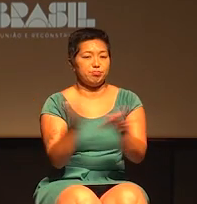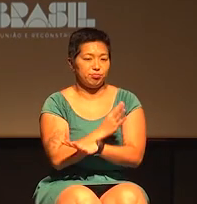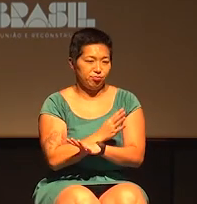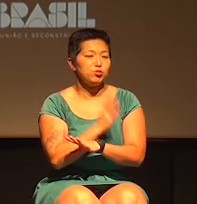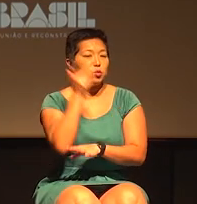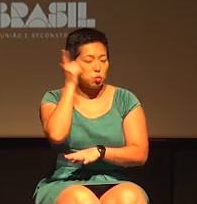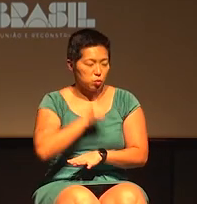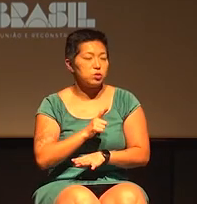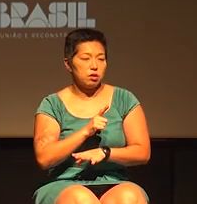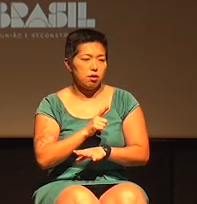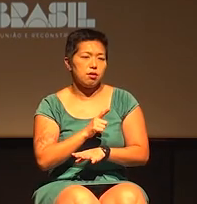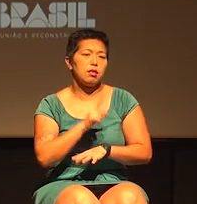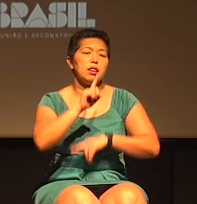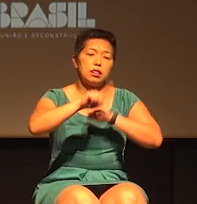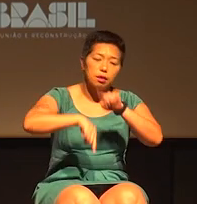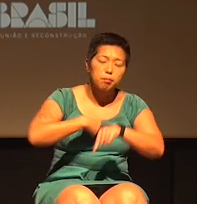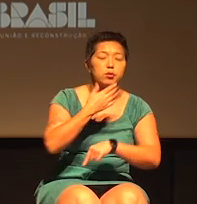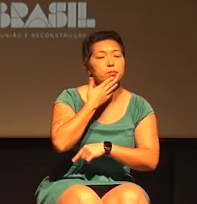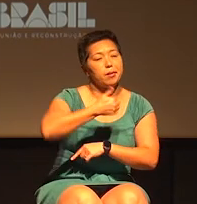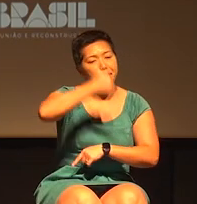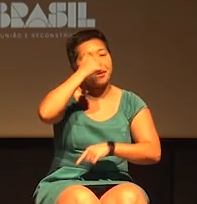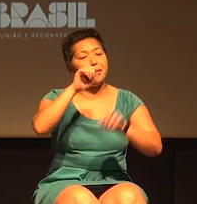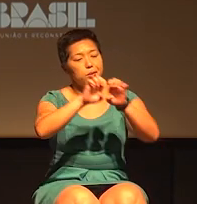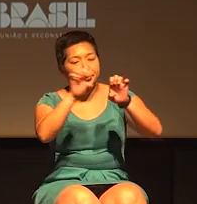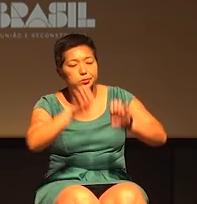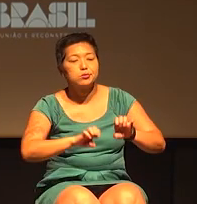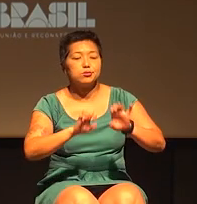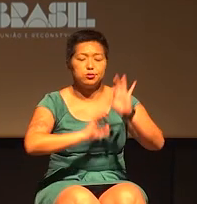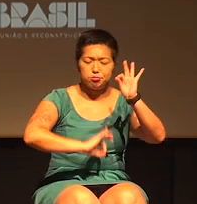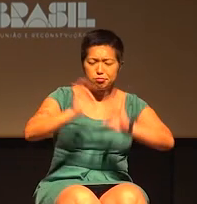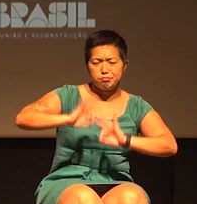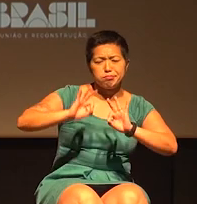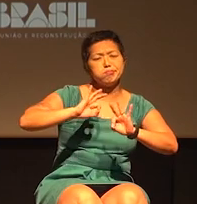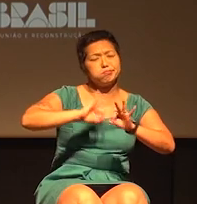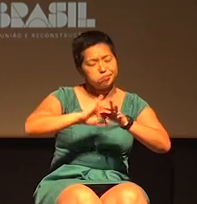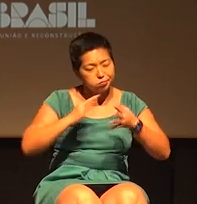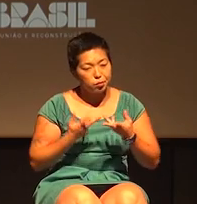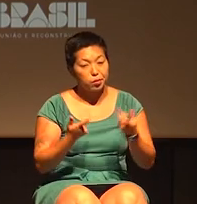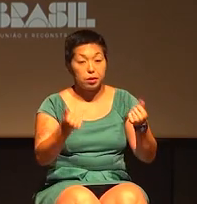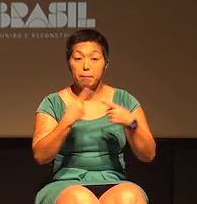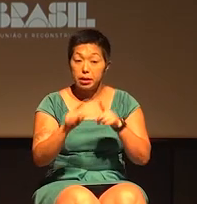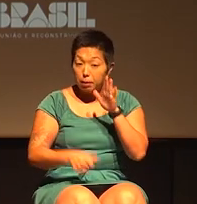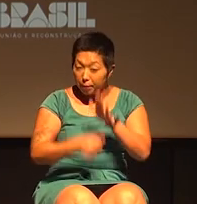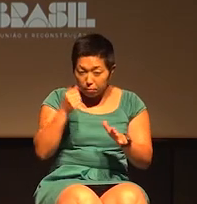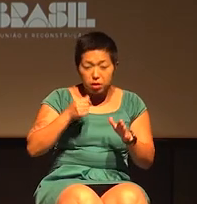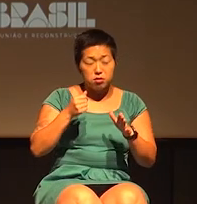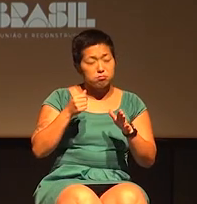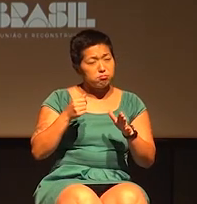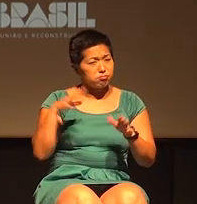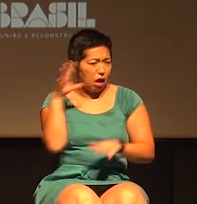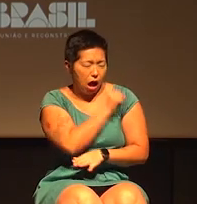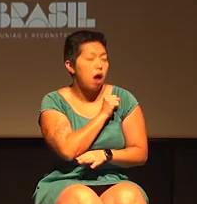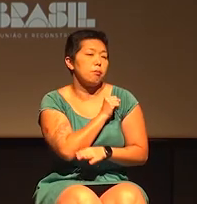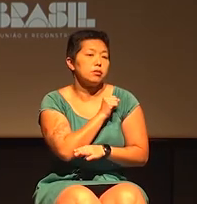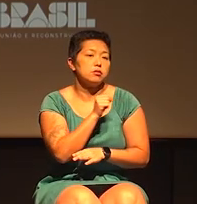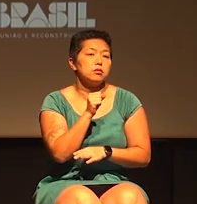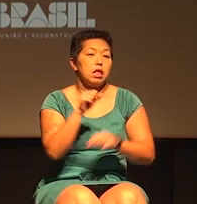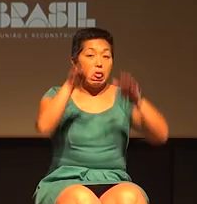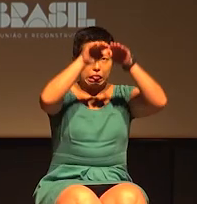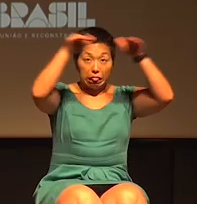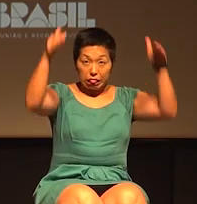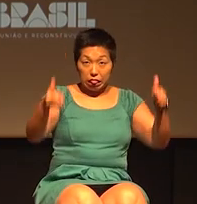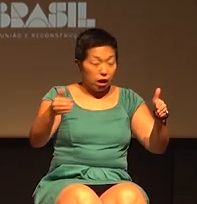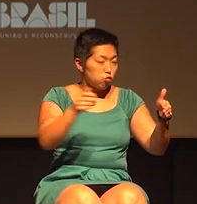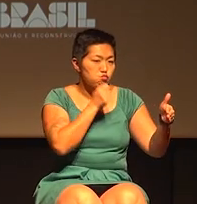4 horas a primeira depois a gente melhora a estrutura fica mais bonitinha mas a primeira sai em 4 horas à vezes a gente não tá com teto mas a comida tá